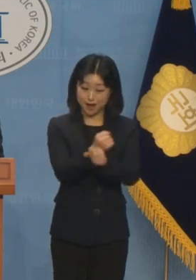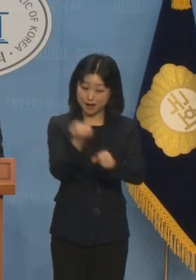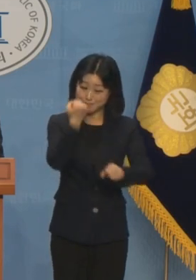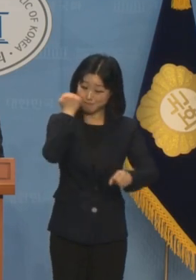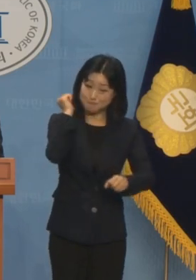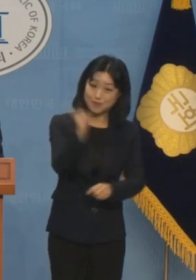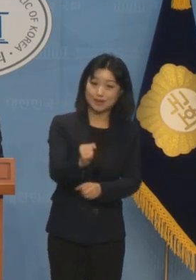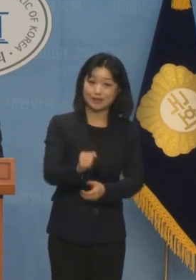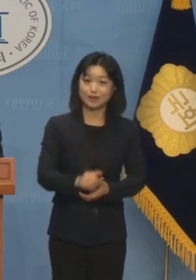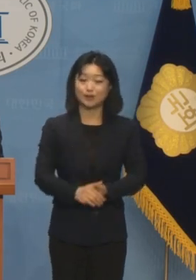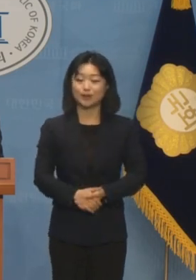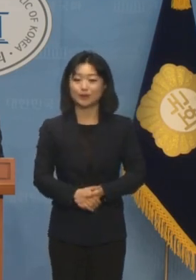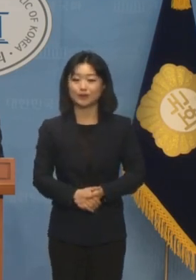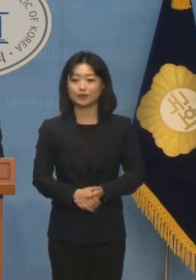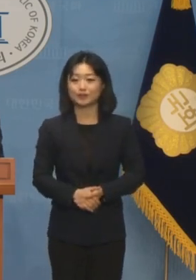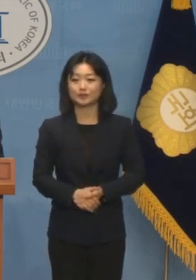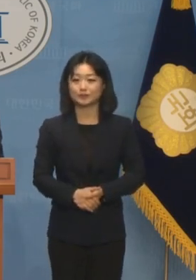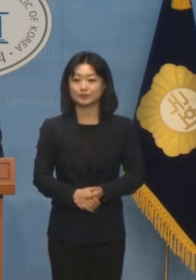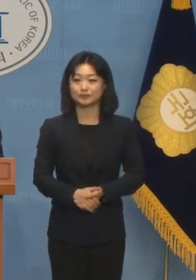수밖에 없습니다.